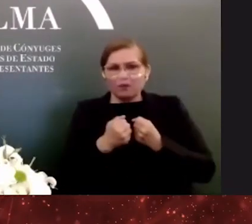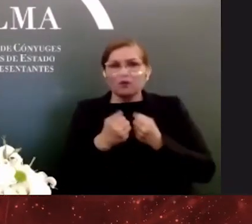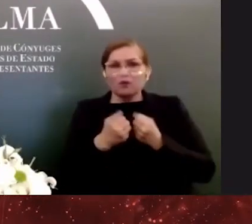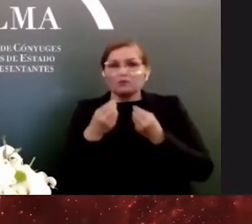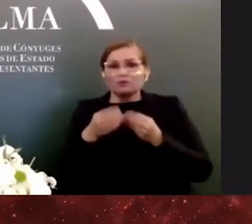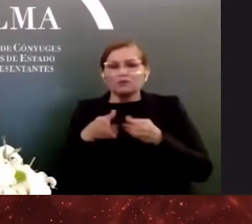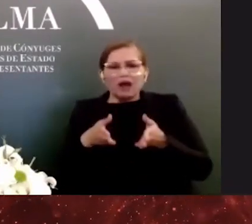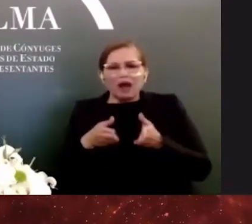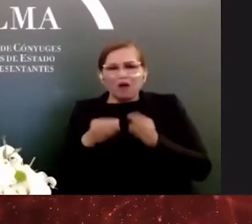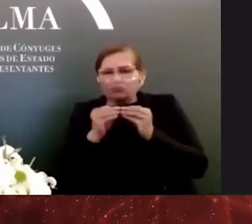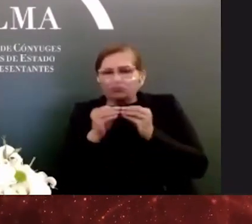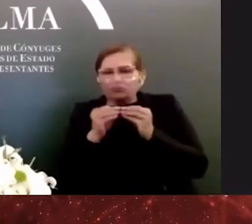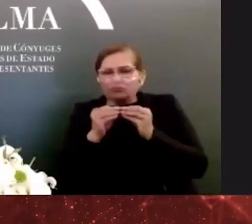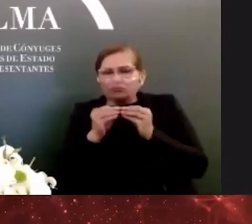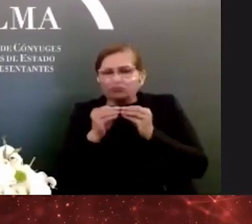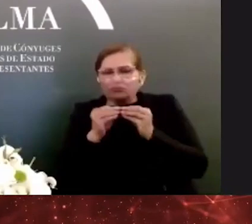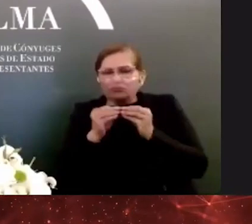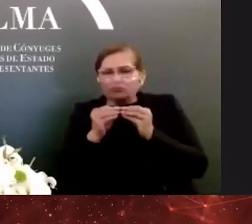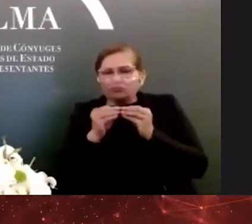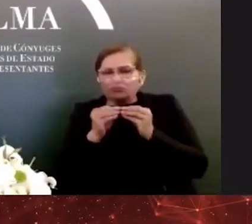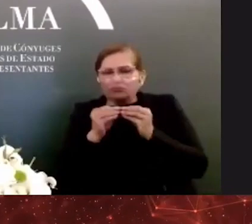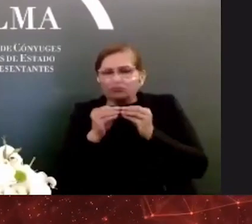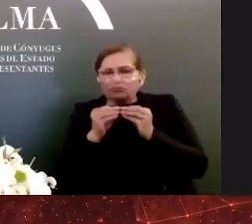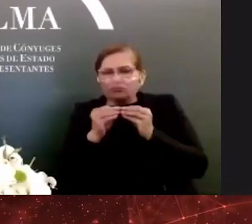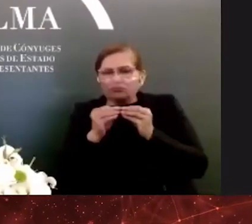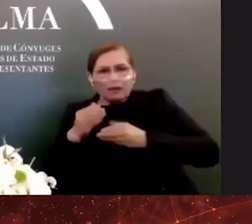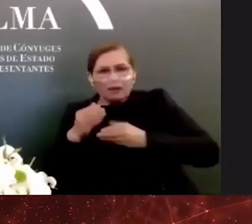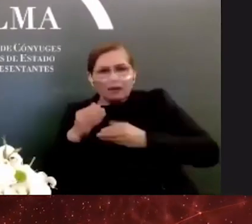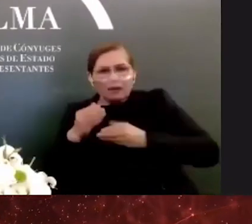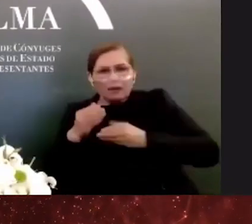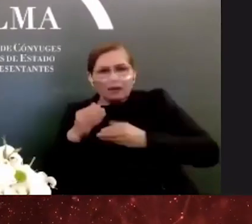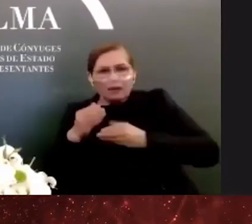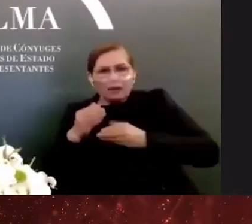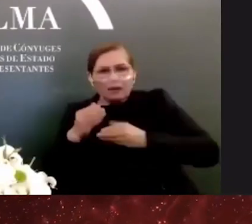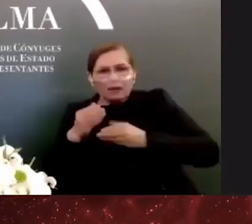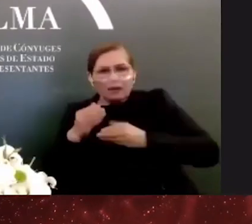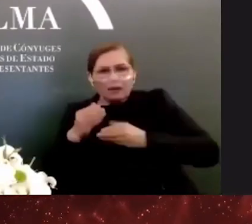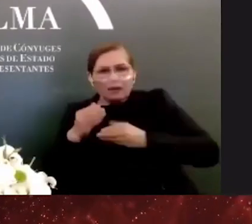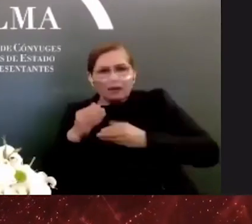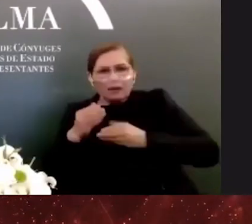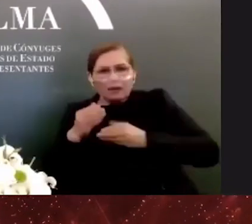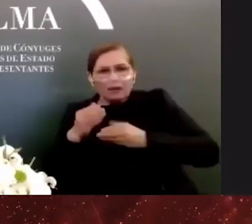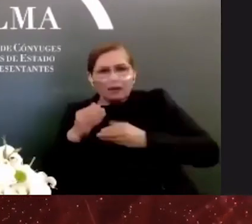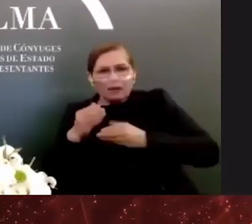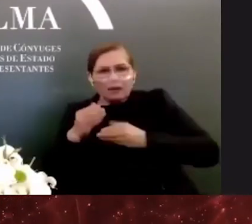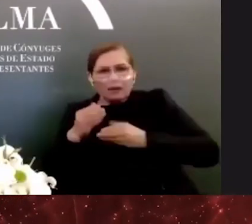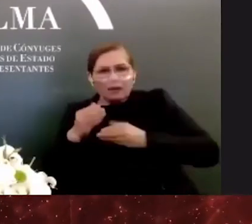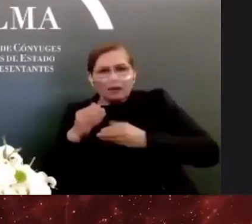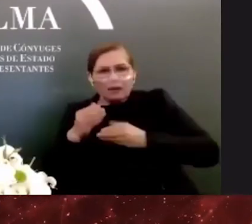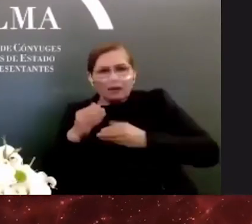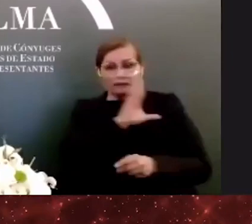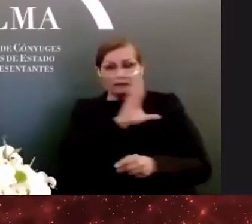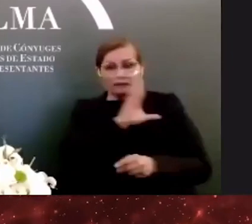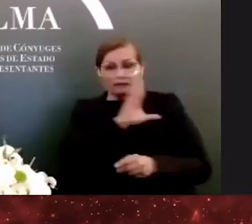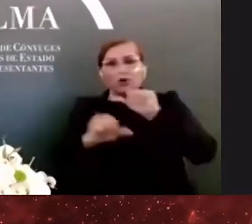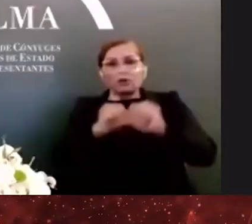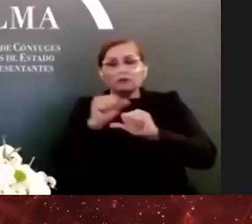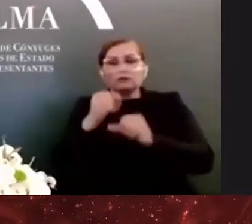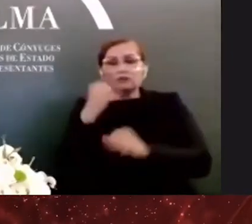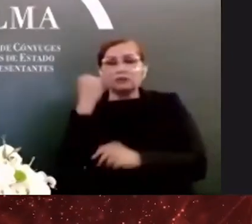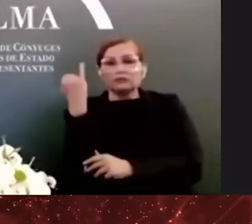de registro voluntario fue compartida con la oficina de la Primera Dama de El Salvador. A través de una